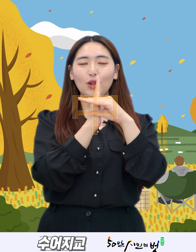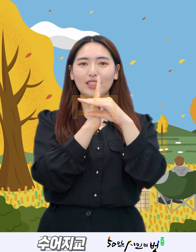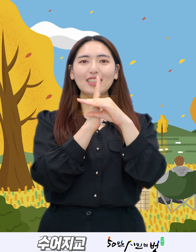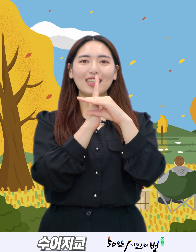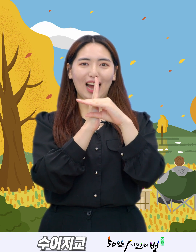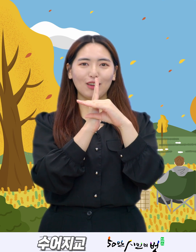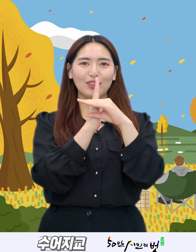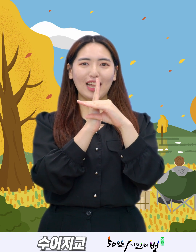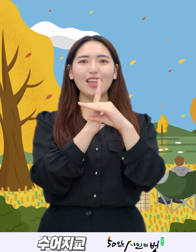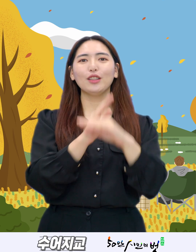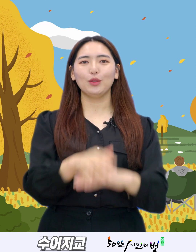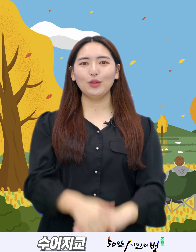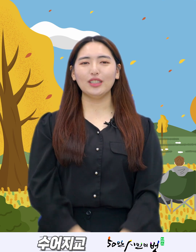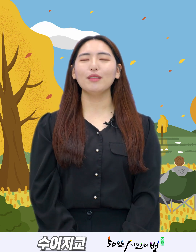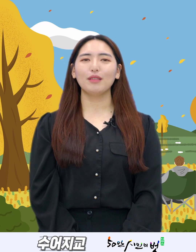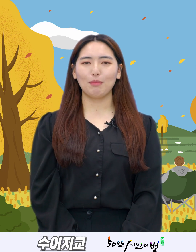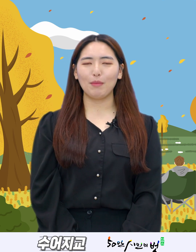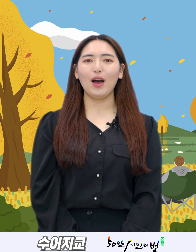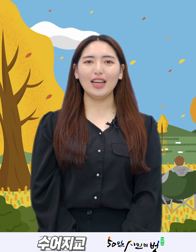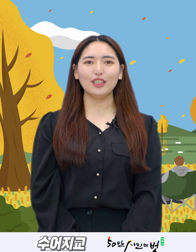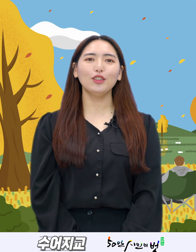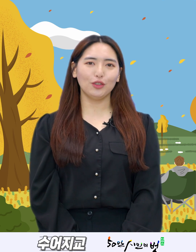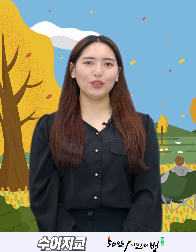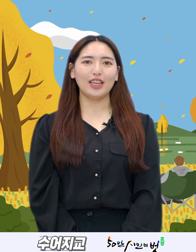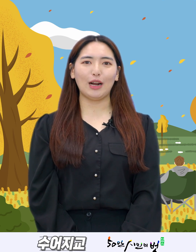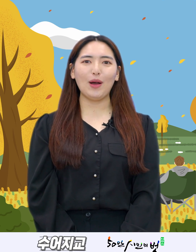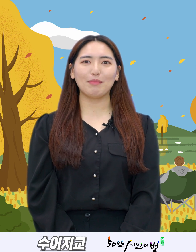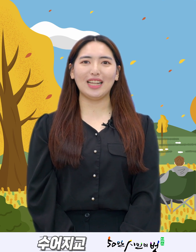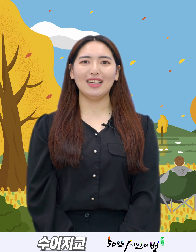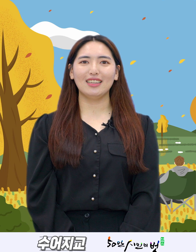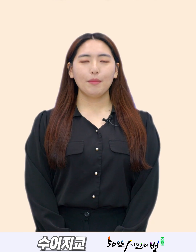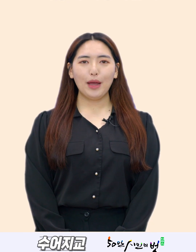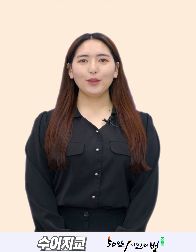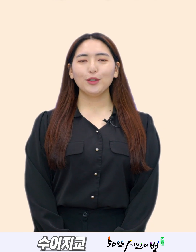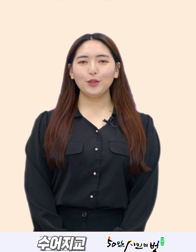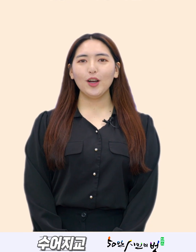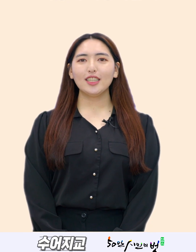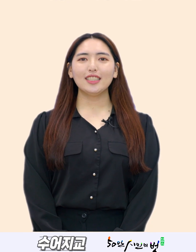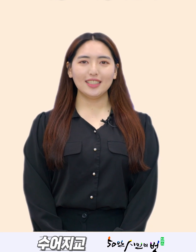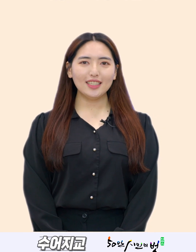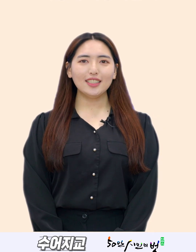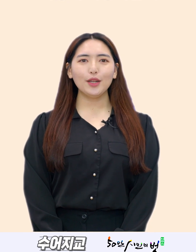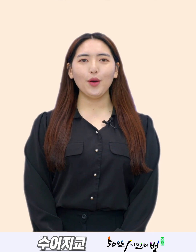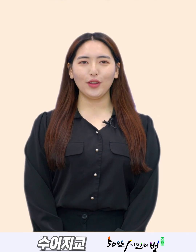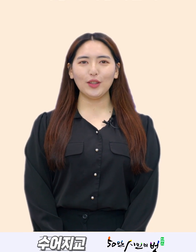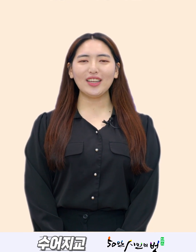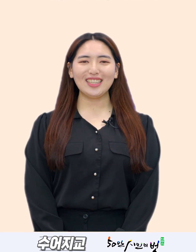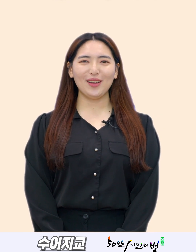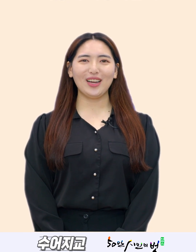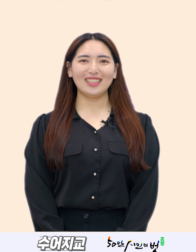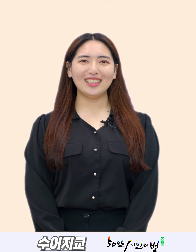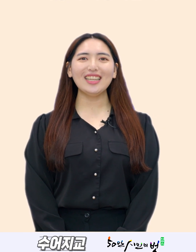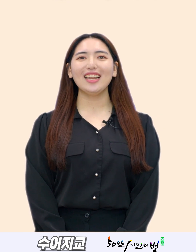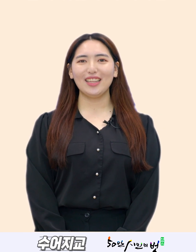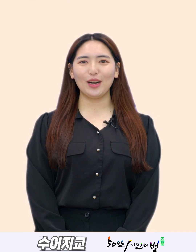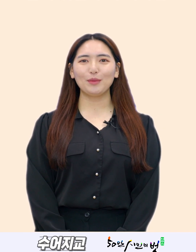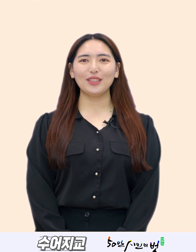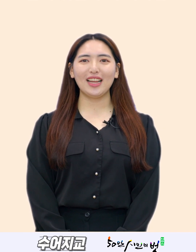수어는 가운데 또는 뭐뭐 하는 중이라고 합니다. 배운 수어를 실제로 어떻게 사용하는지 여러분들의